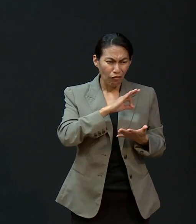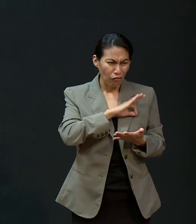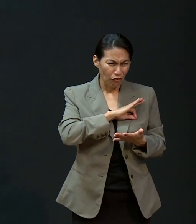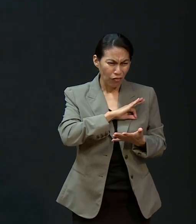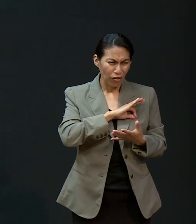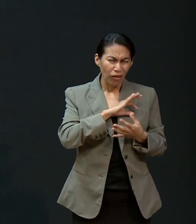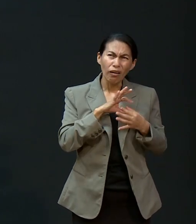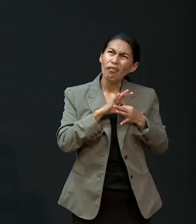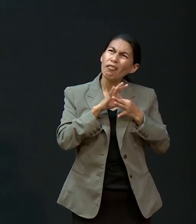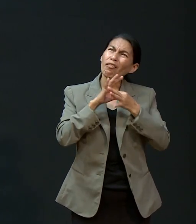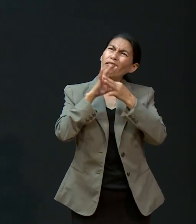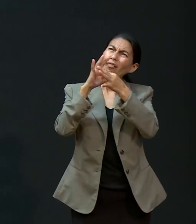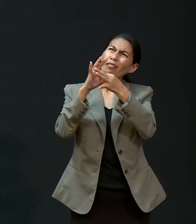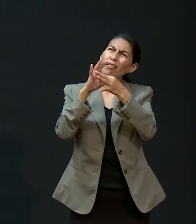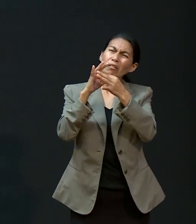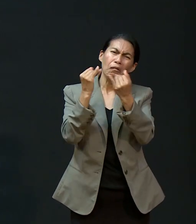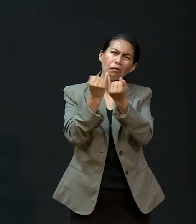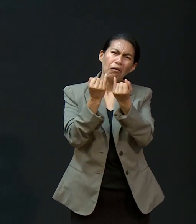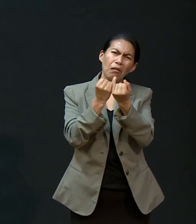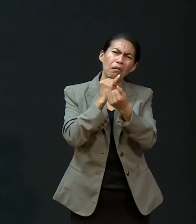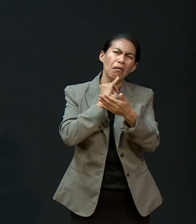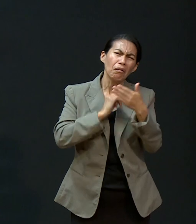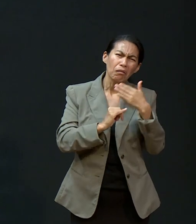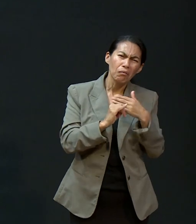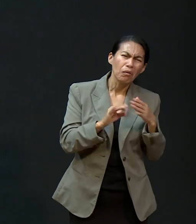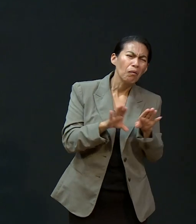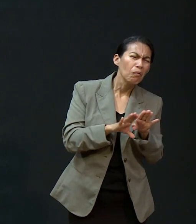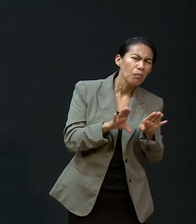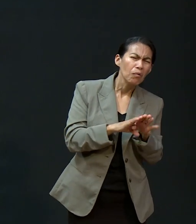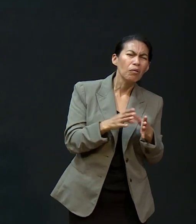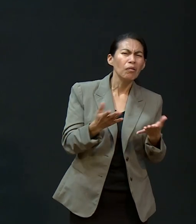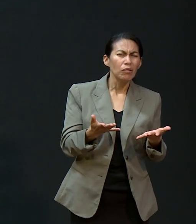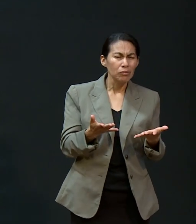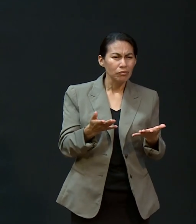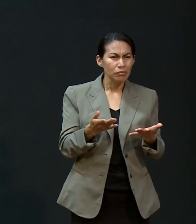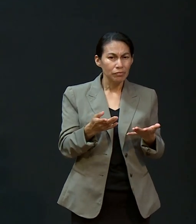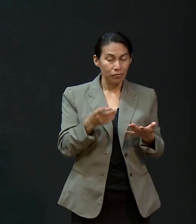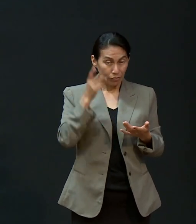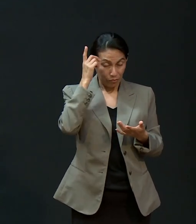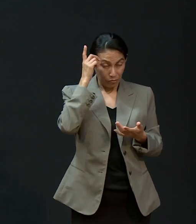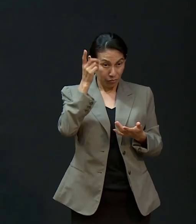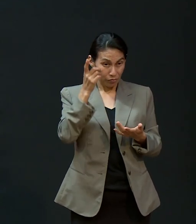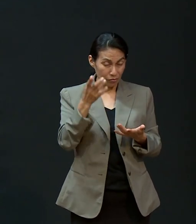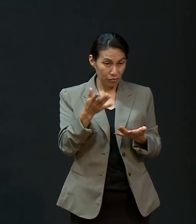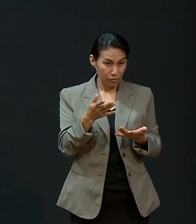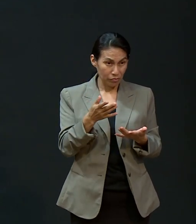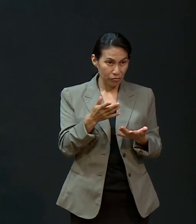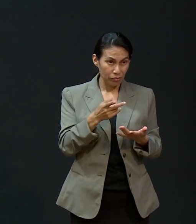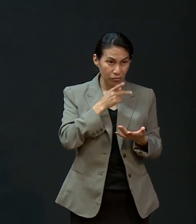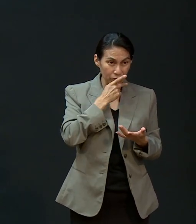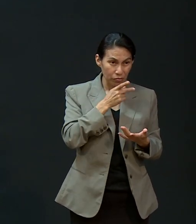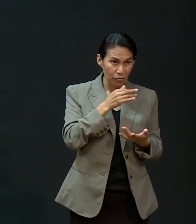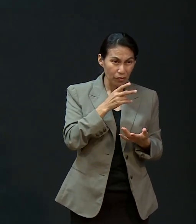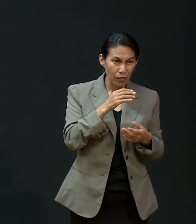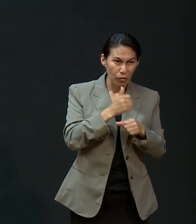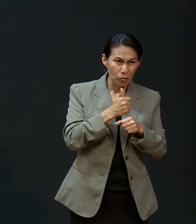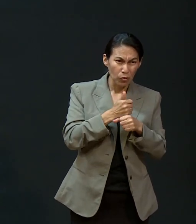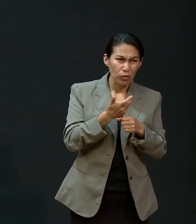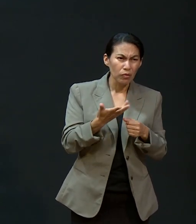llegado a tener fe y a aferrarte como Jacob de Dios, de sus padres y de su abuelo?